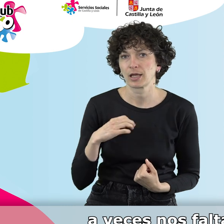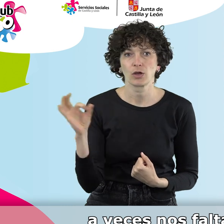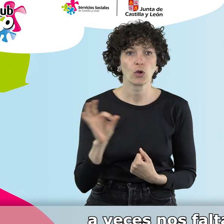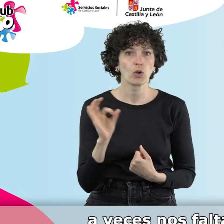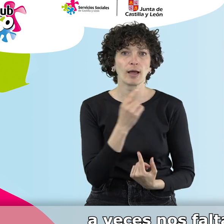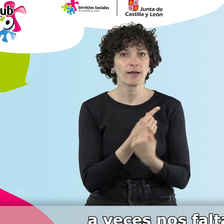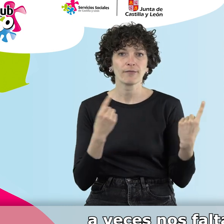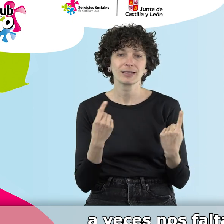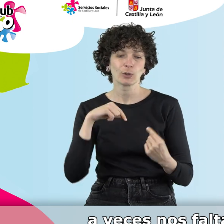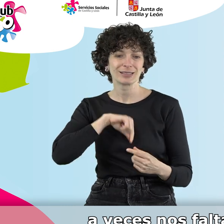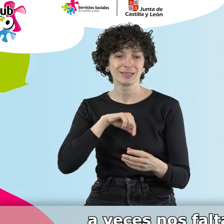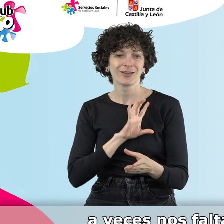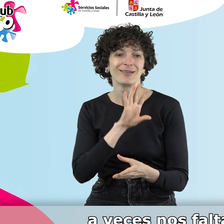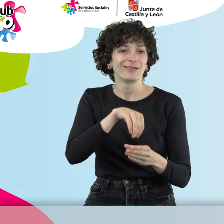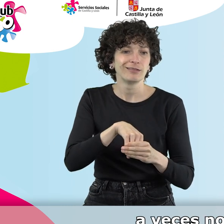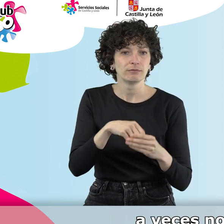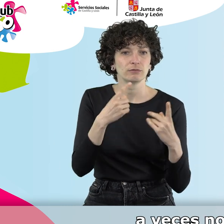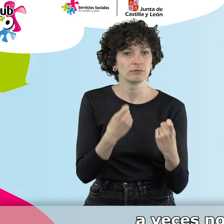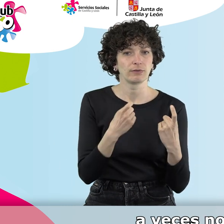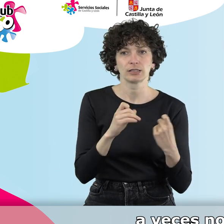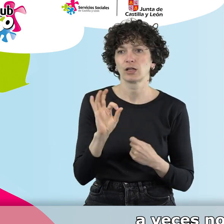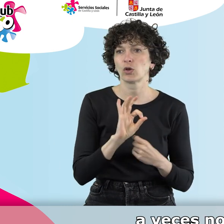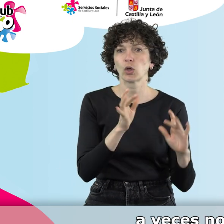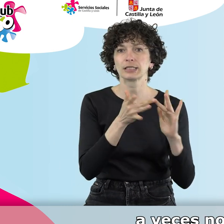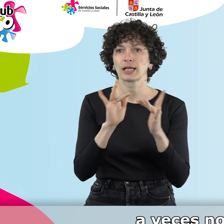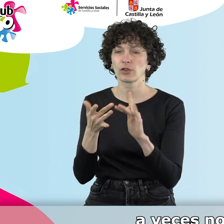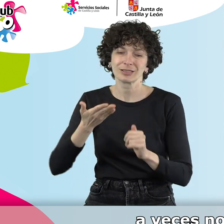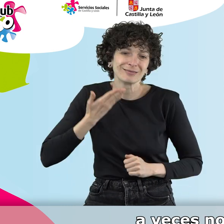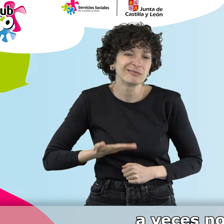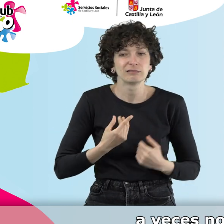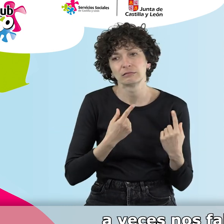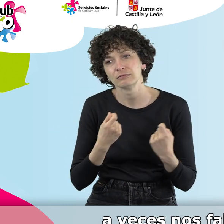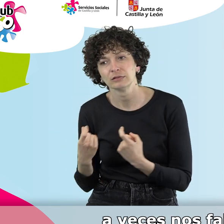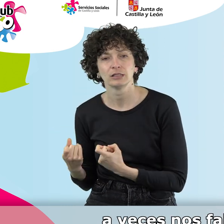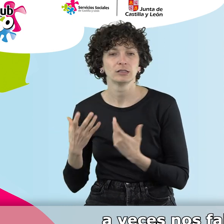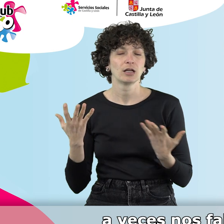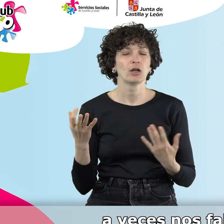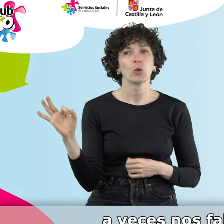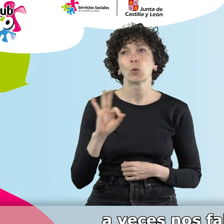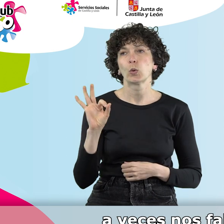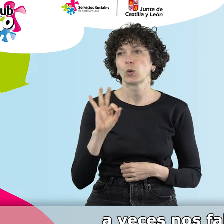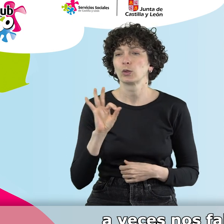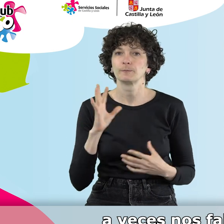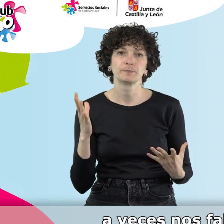nos falta sentimiento de pertenencia, a veces nos faltan relaciones significativas, a veces nos